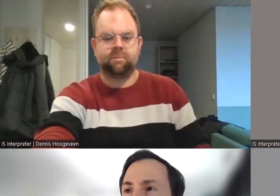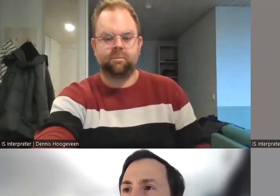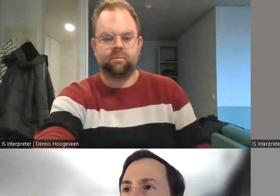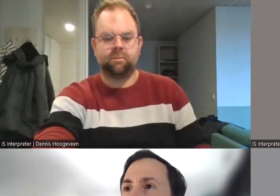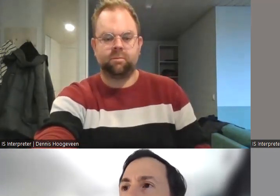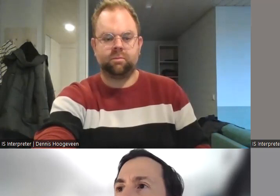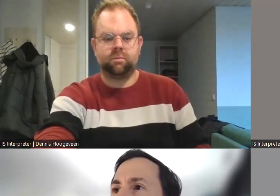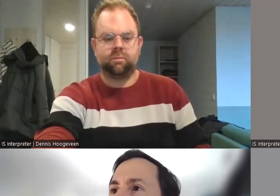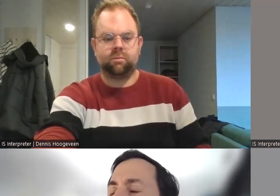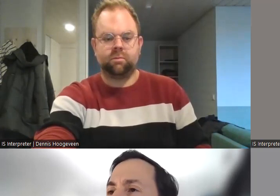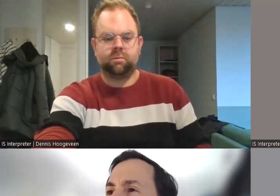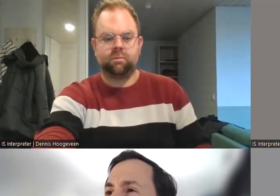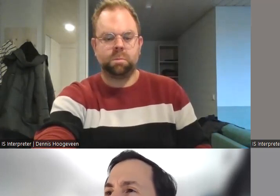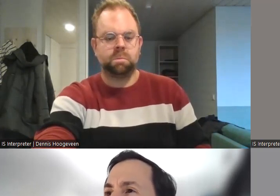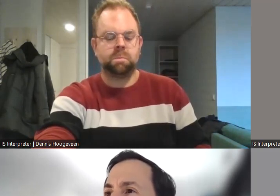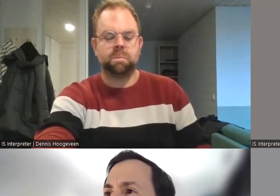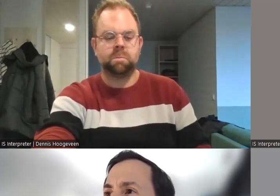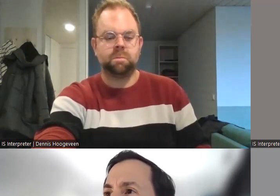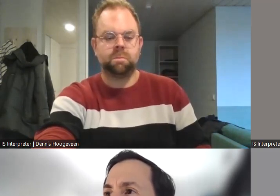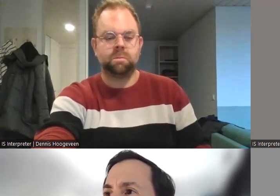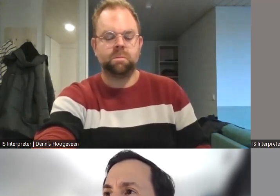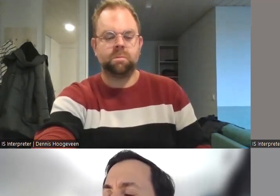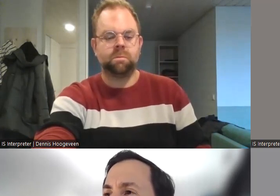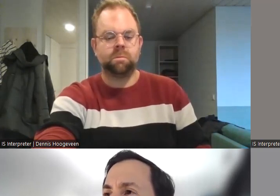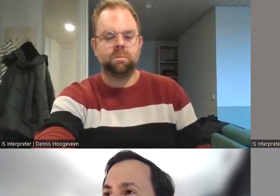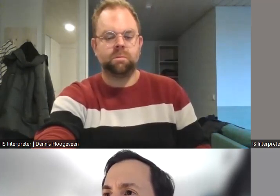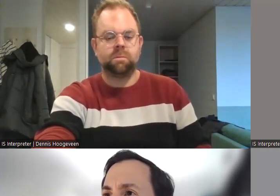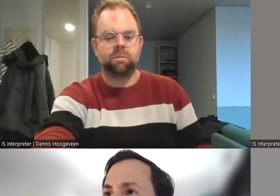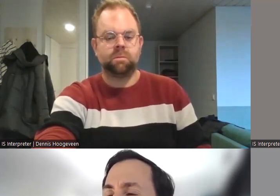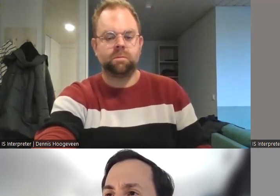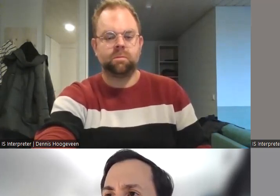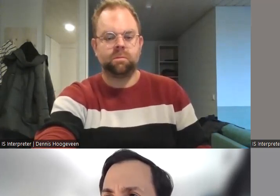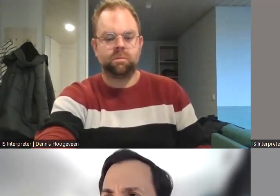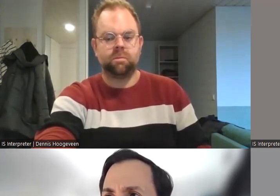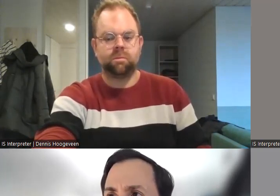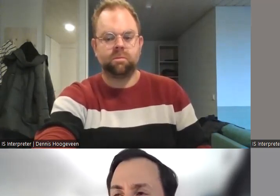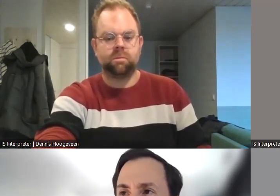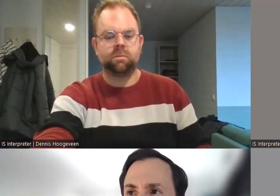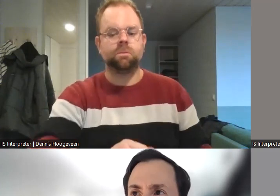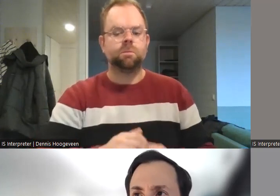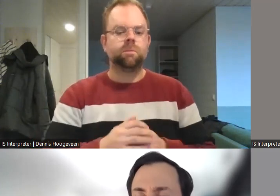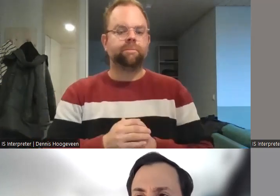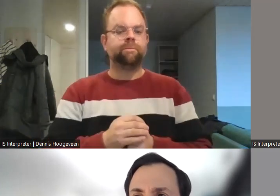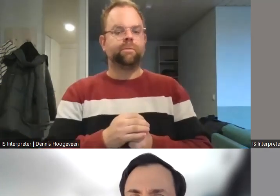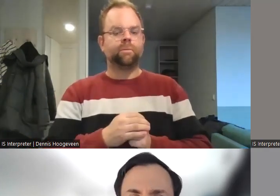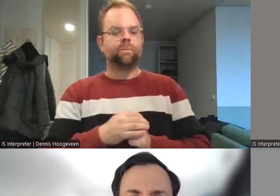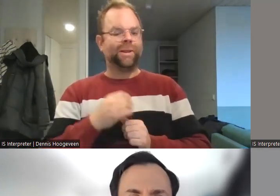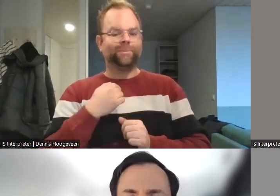Can open via video, so maybe I can send via Non. email from my questions. Alors,